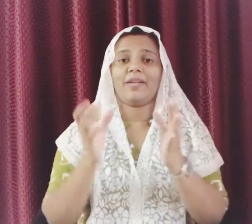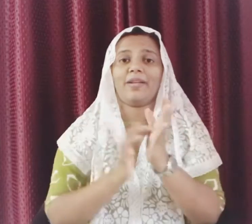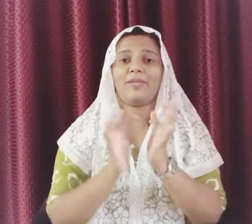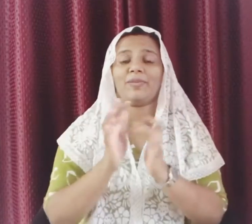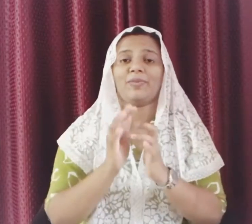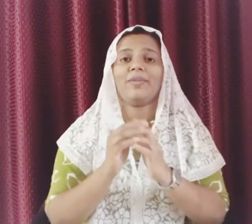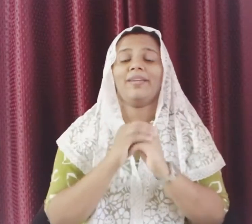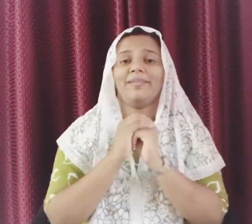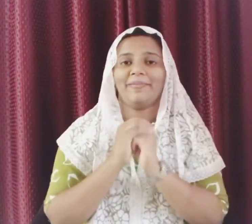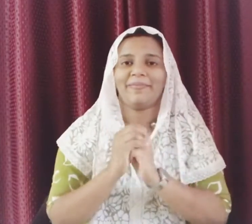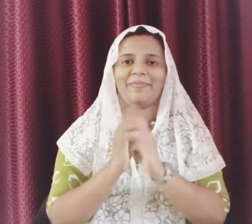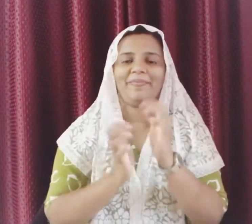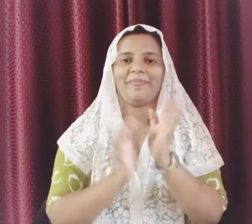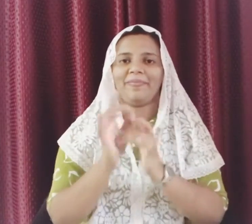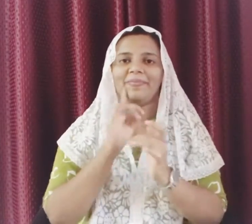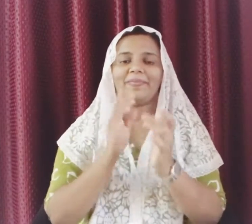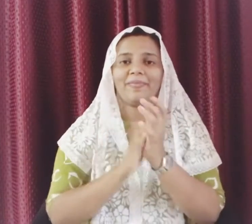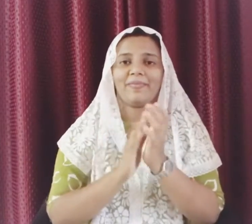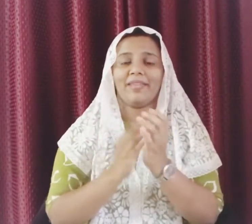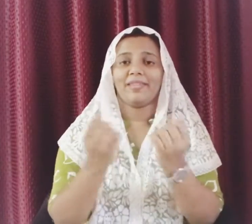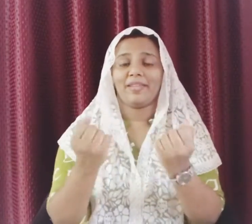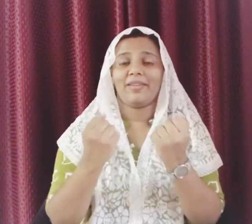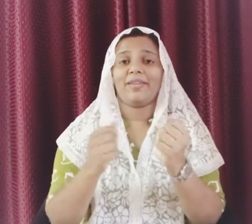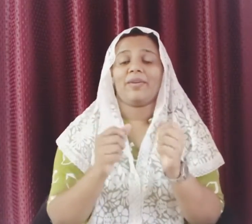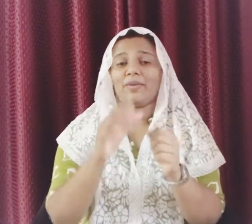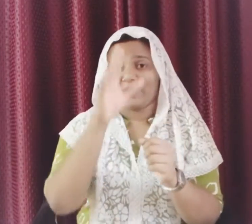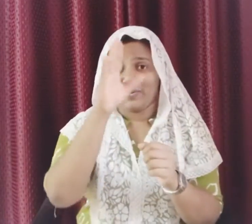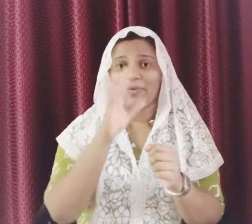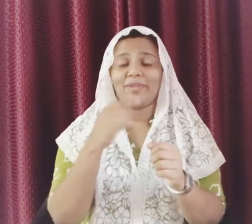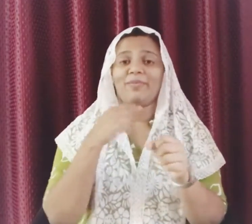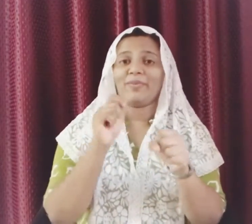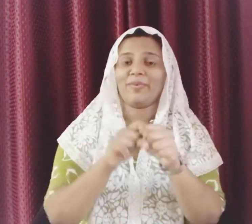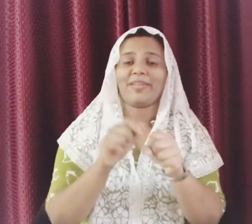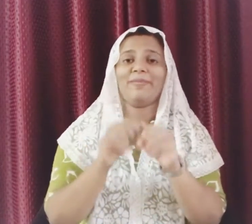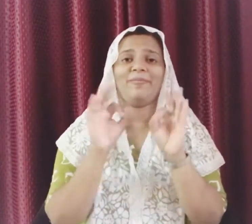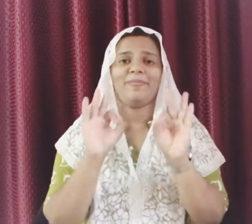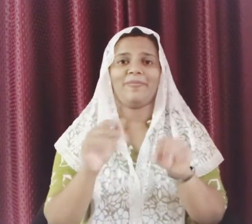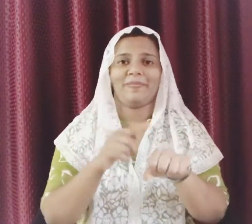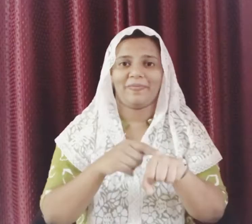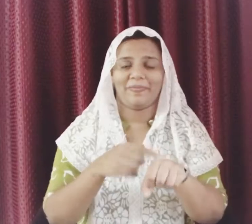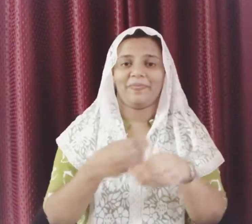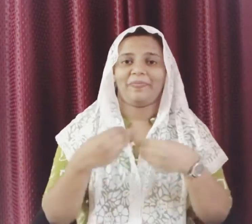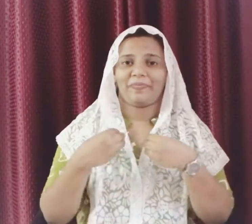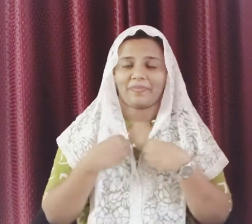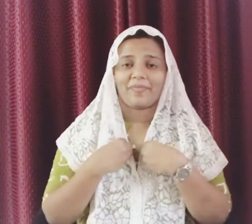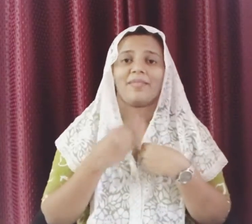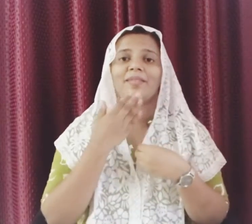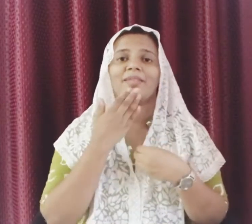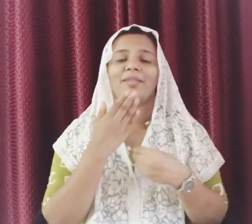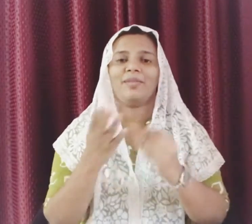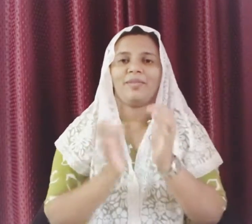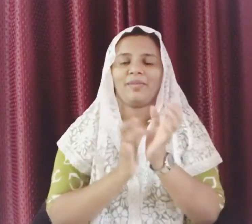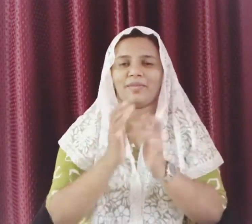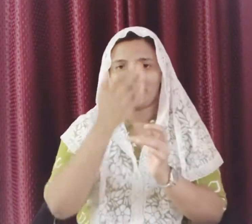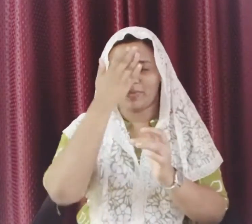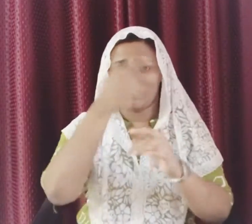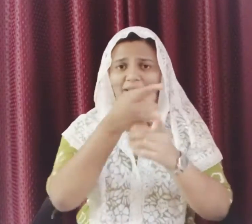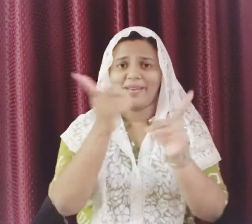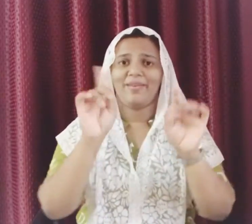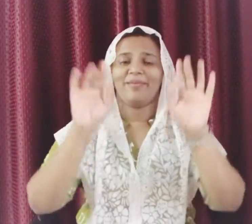കർത്താവിനെ ആരാധിക്കുവാൻ, കർത്താവിനെ സ്തുതിക്കുവാൻ സർവശക്തനായവൻ നമുക്ക് ഒരുക്കി തന്നിരിക്കുന്ന നല്ല സാവകാശത്തിനായിട്ട് നമുക്ക് നന്ദിയോടെ സ്തോത്രം ചെയ്യാം. എല്ലാവരുടെയും കാര്യങ്ങൾ